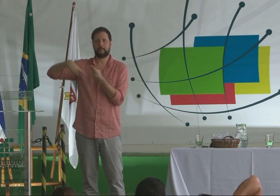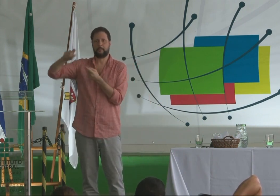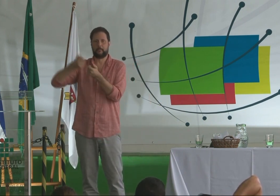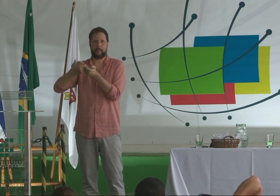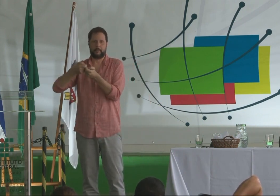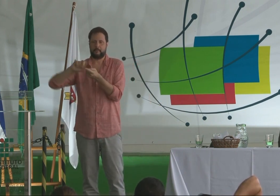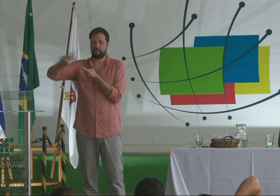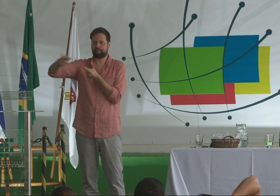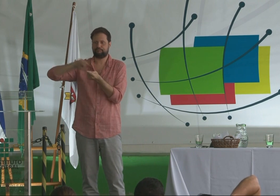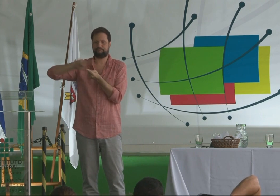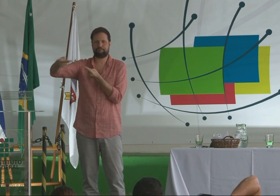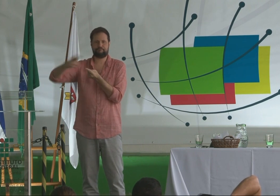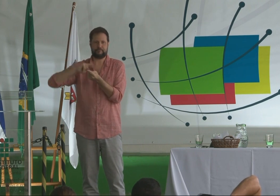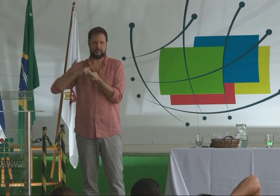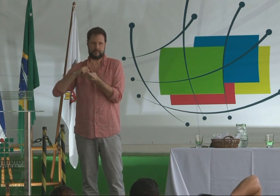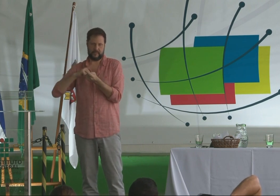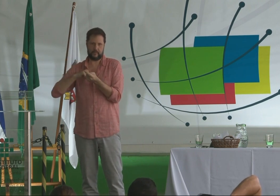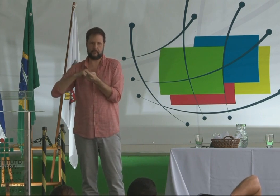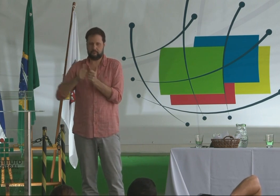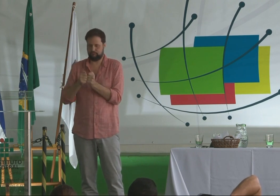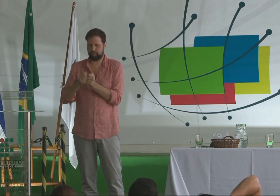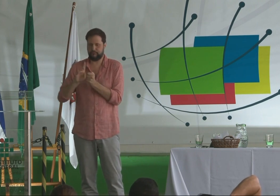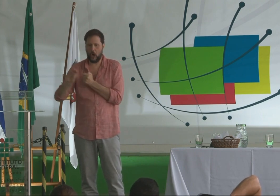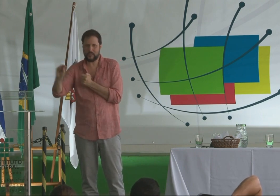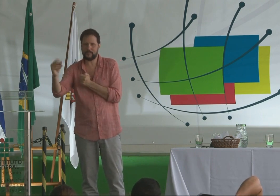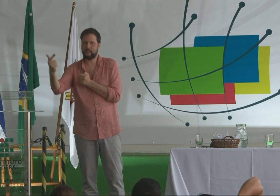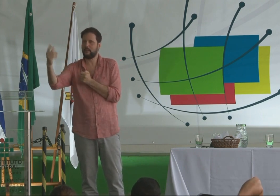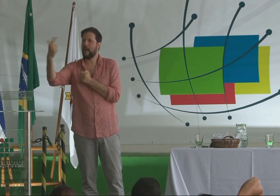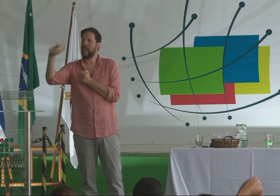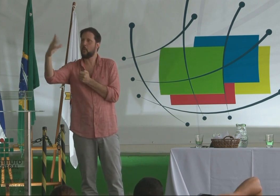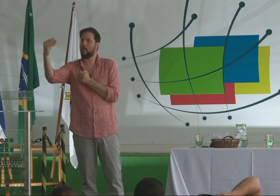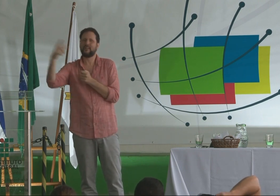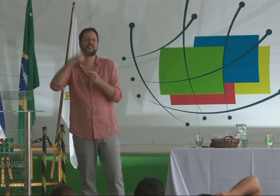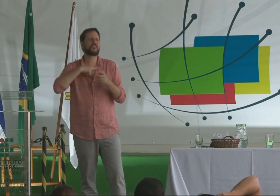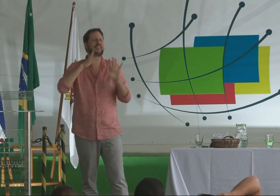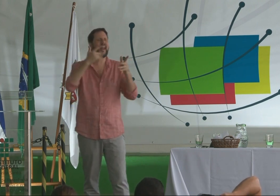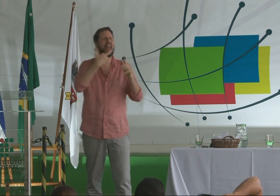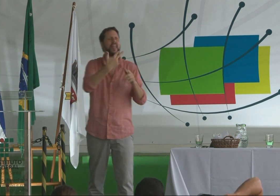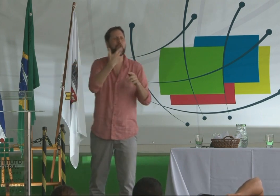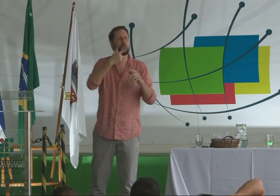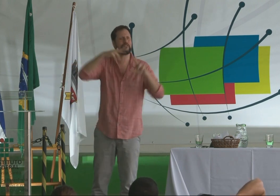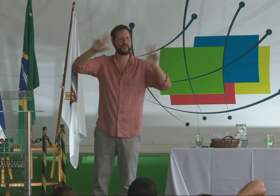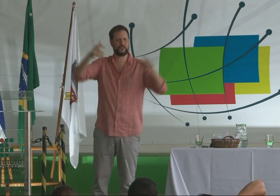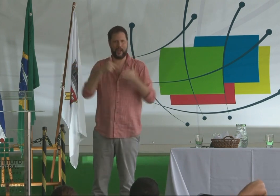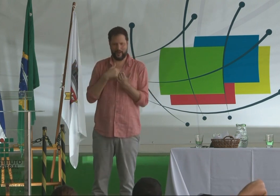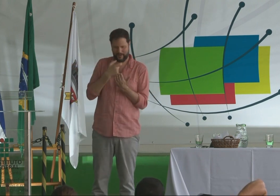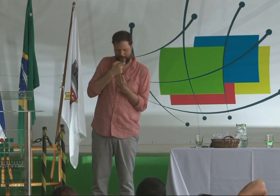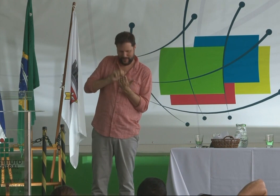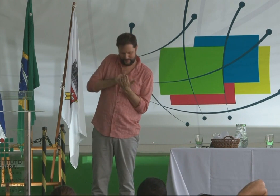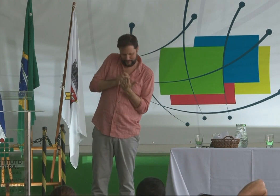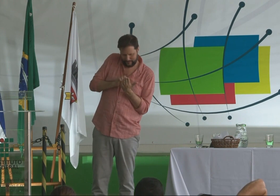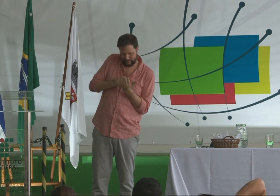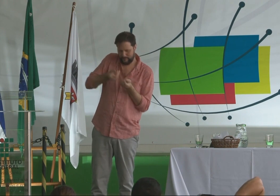tranquilo. Eu tenho essa dependência de ficar dependendo de uma mediação por tradução, né? Passar de uma língua para outro e como ele vai.